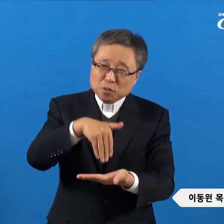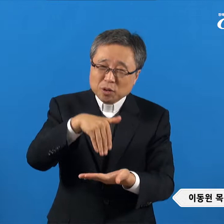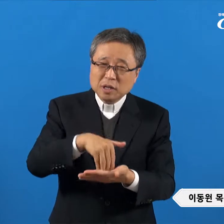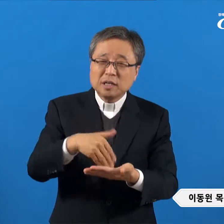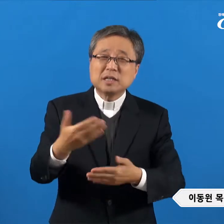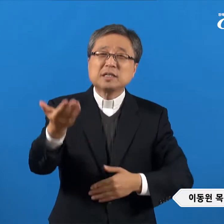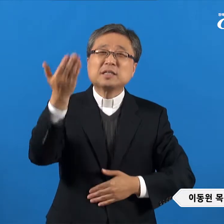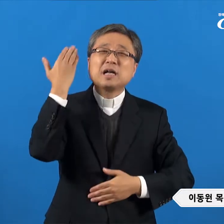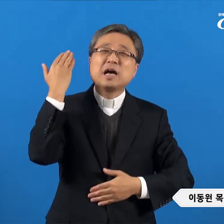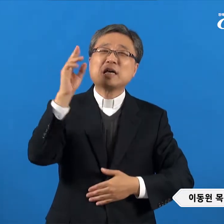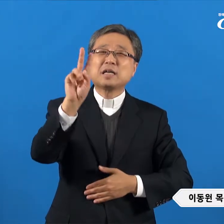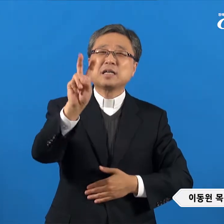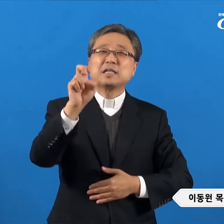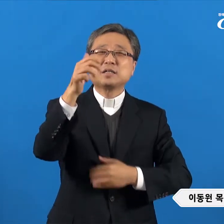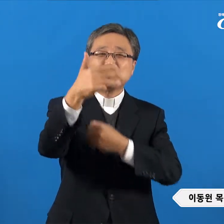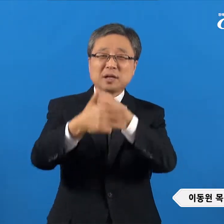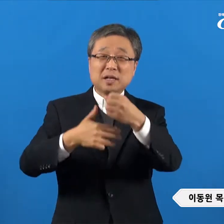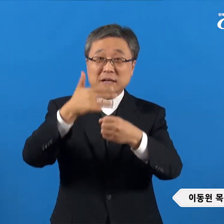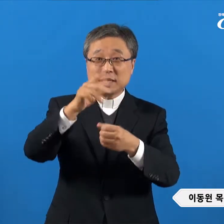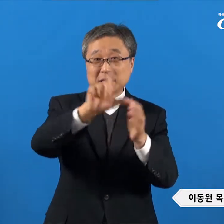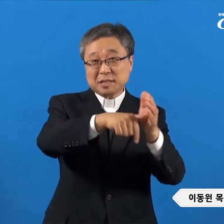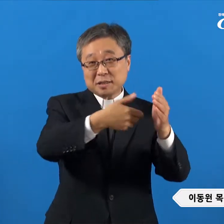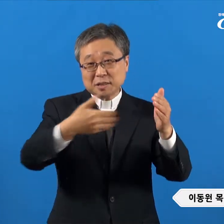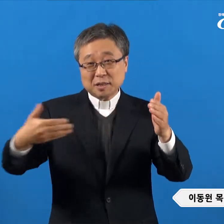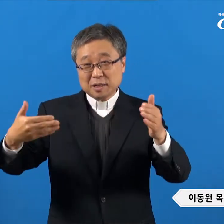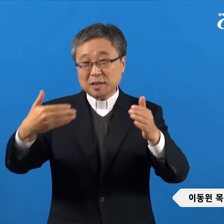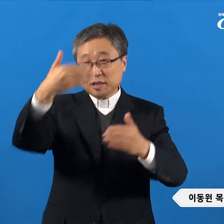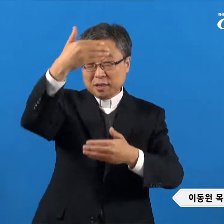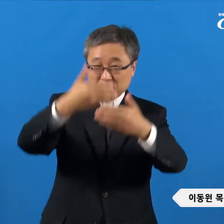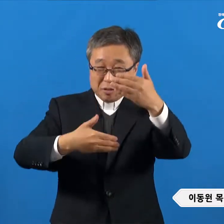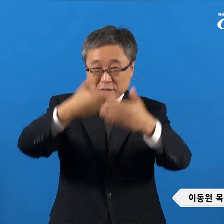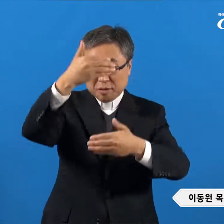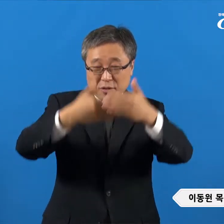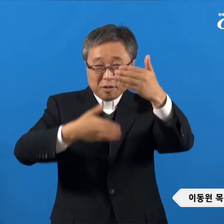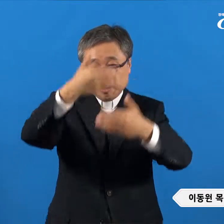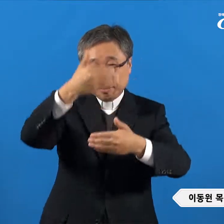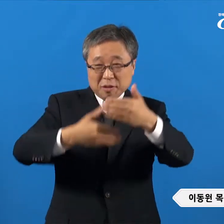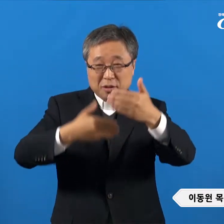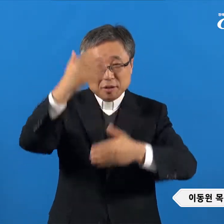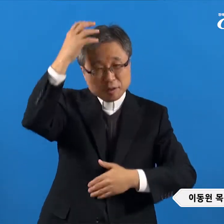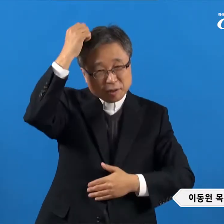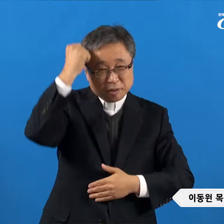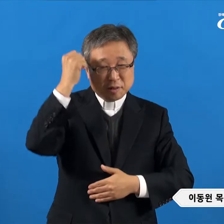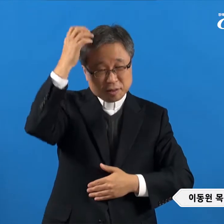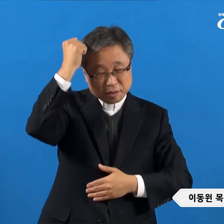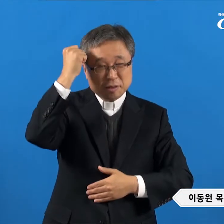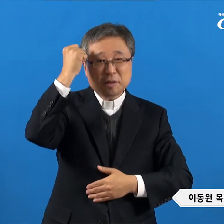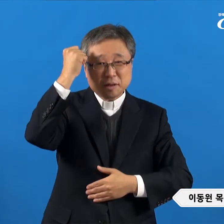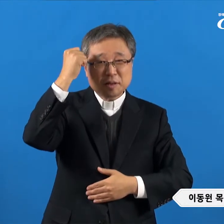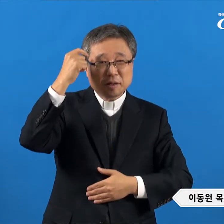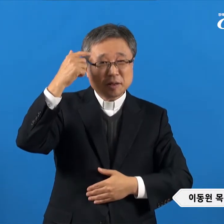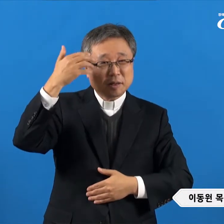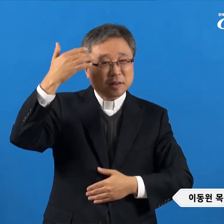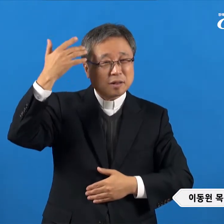28년의 세월이 한편의 영상처럼 필름처럼 기억의 저편으로